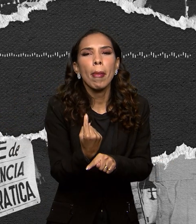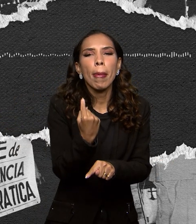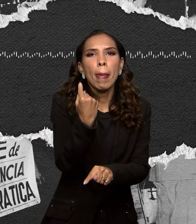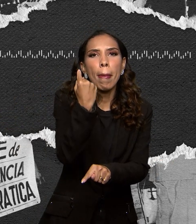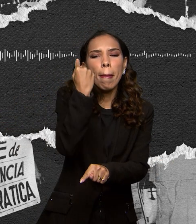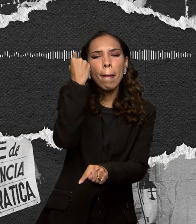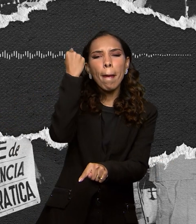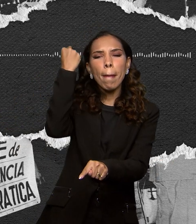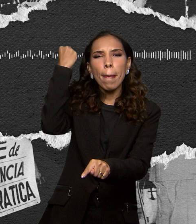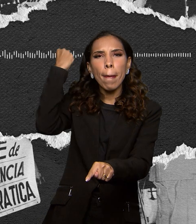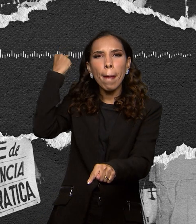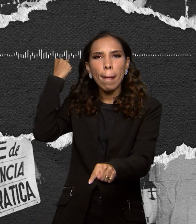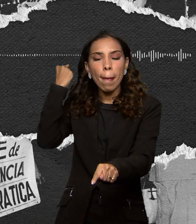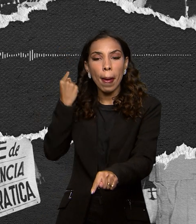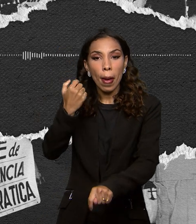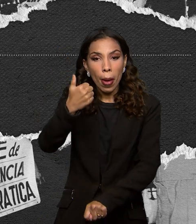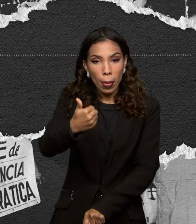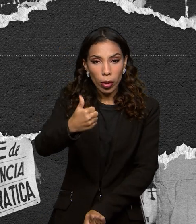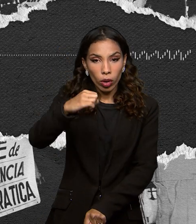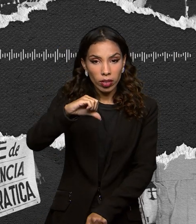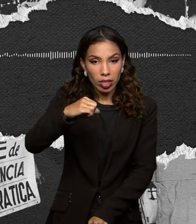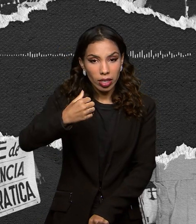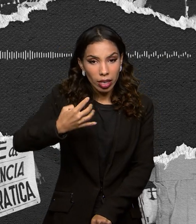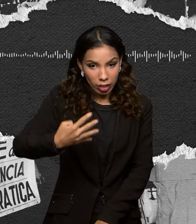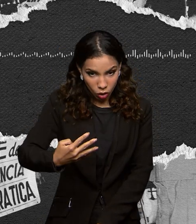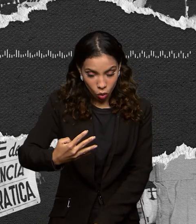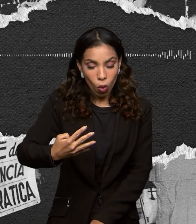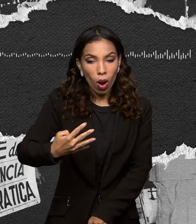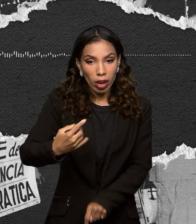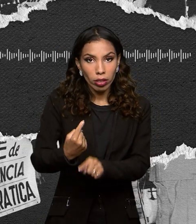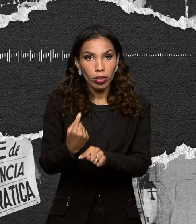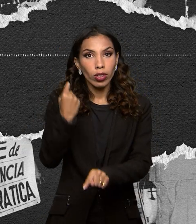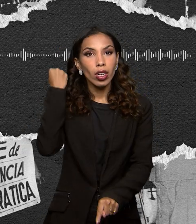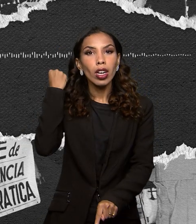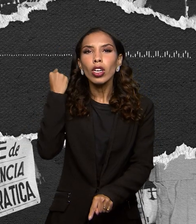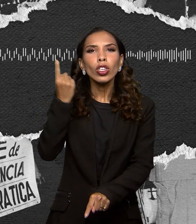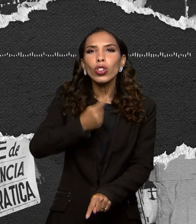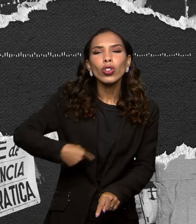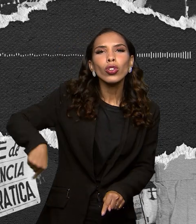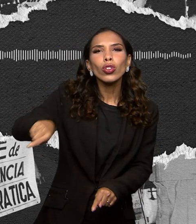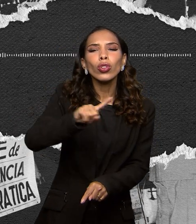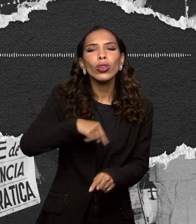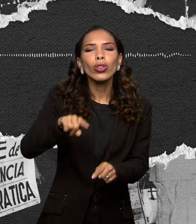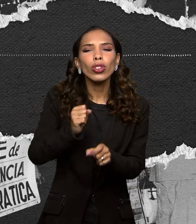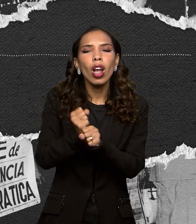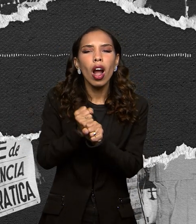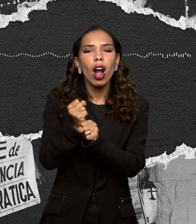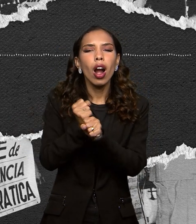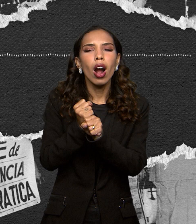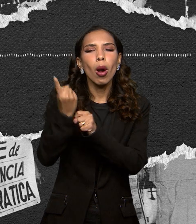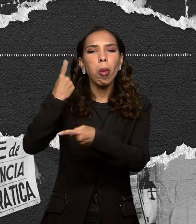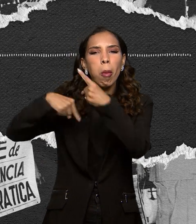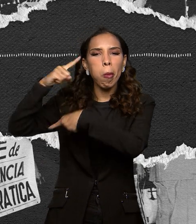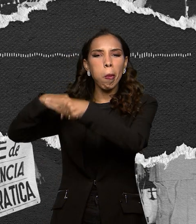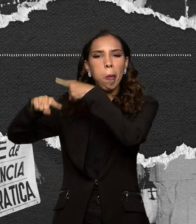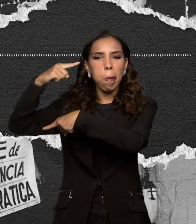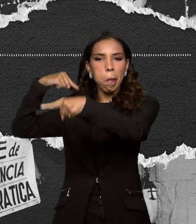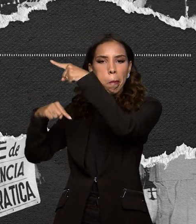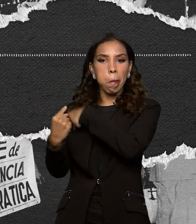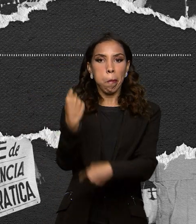do Brasil de 1964. Mais precisamente, voltar a alguns anos.